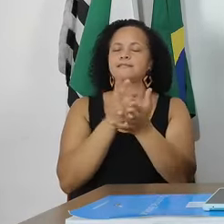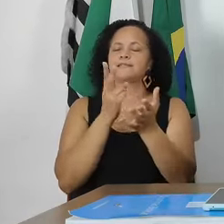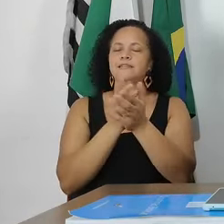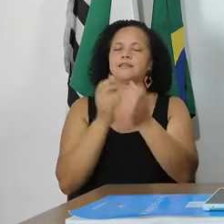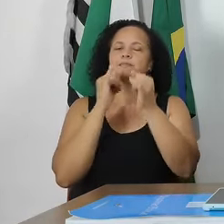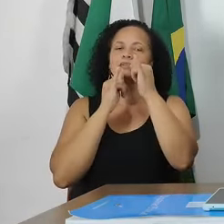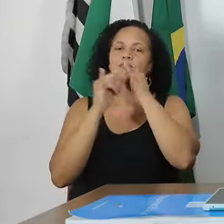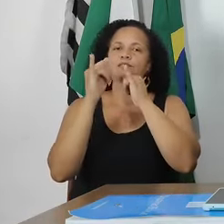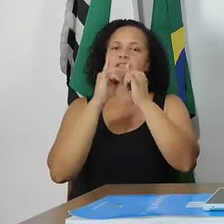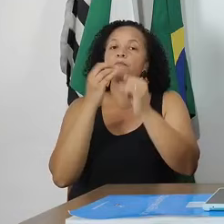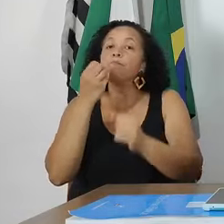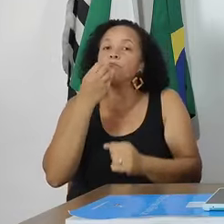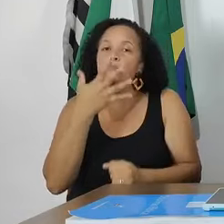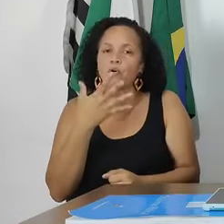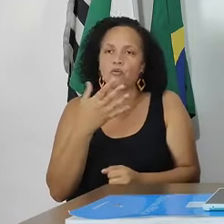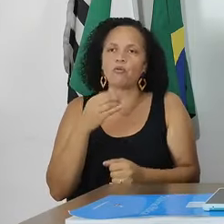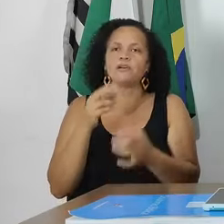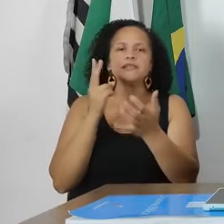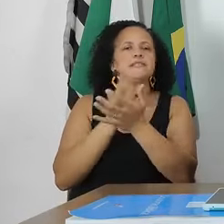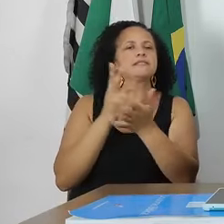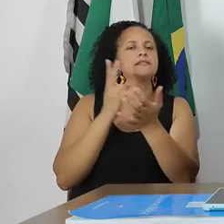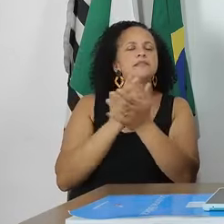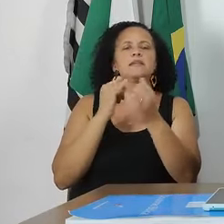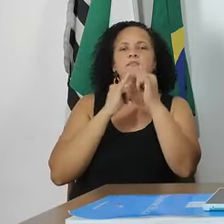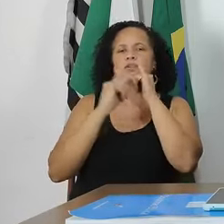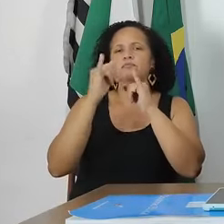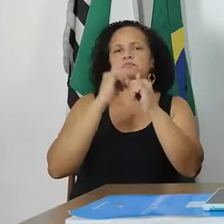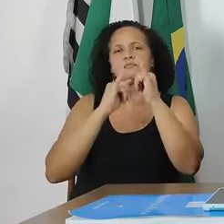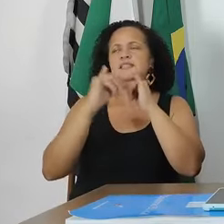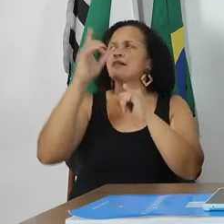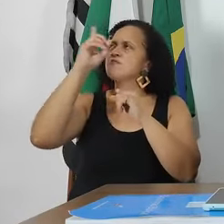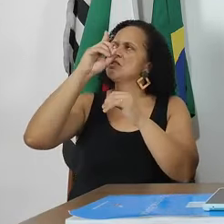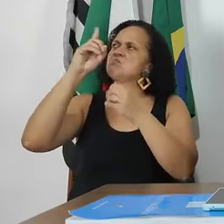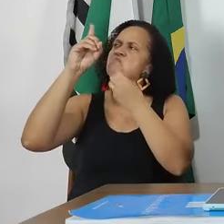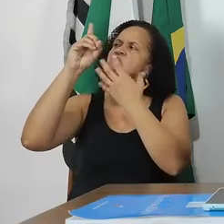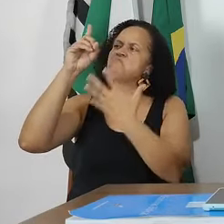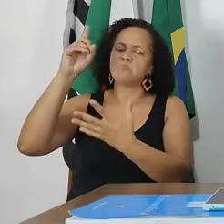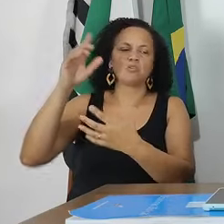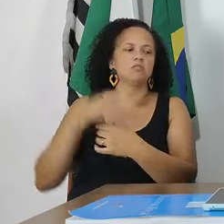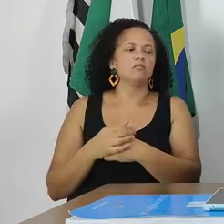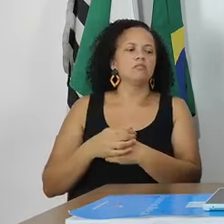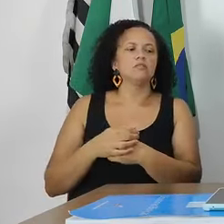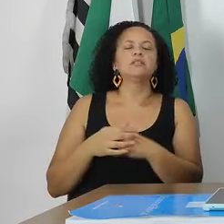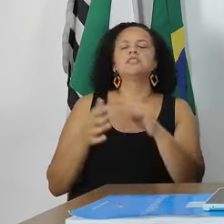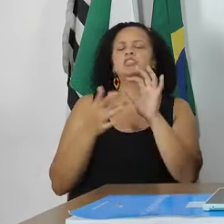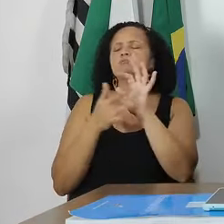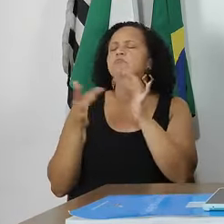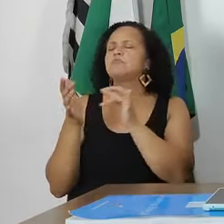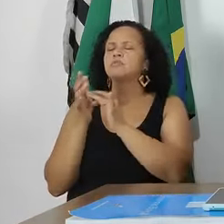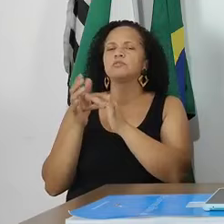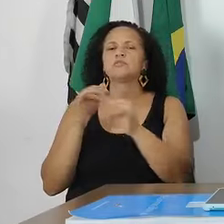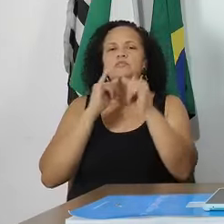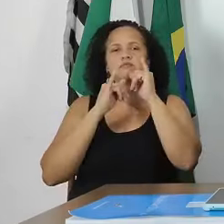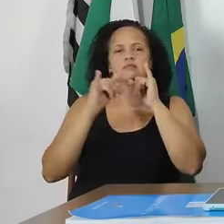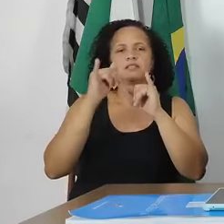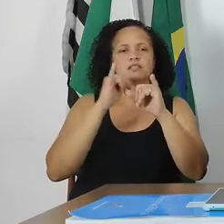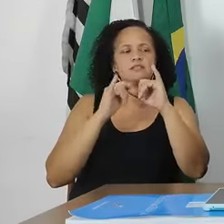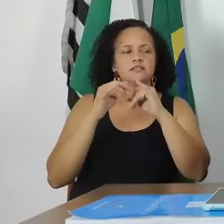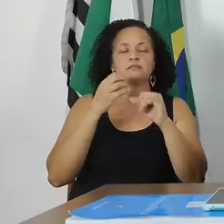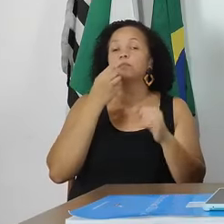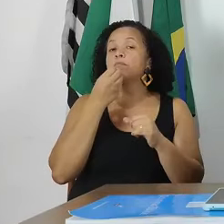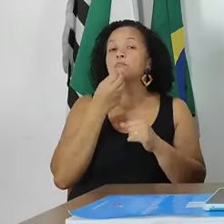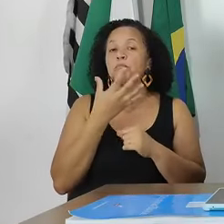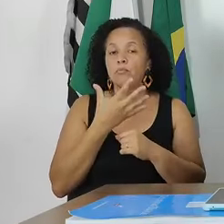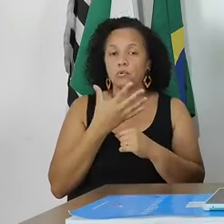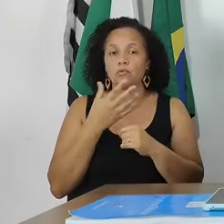mas edificar uma igreja. Ele vai tornar os seus discípulos em mensageiros de Deus para pregar as boas